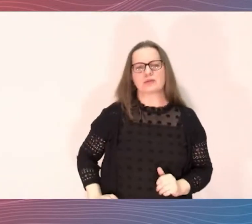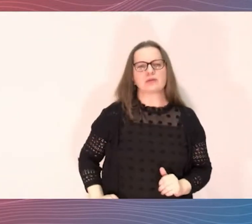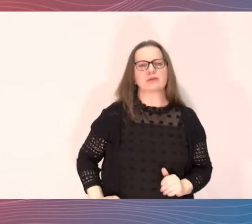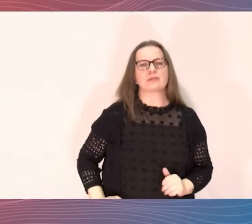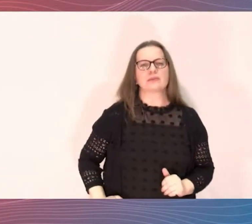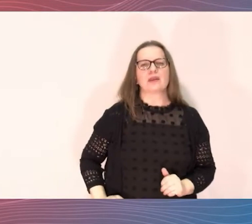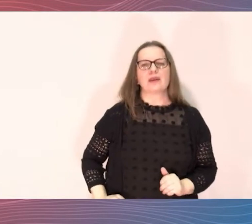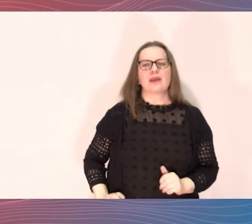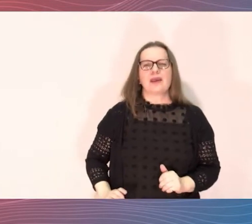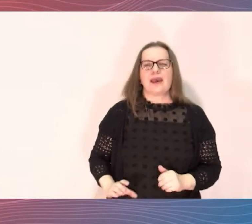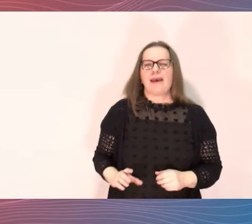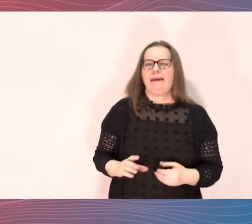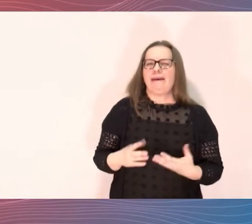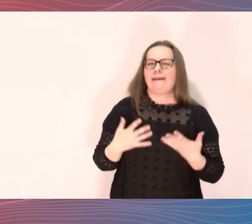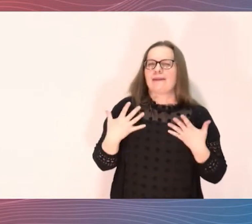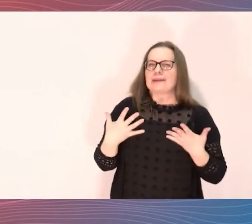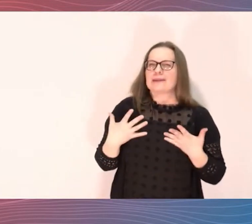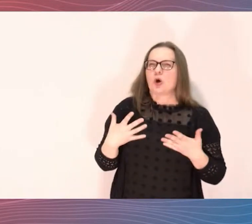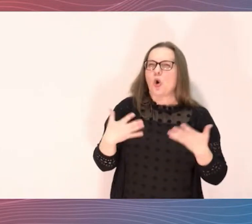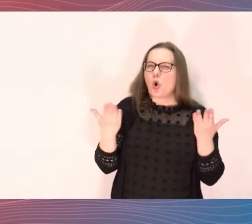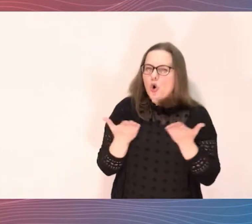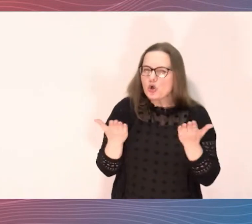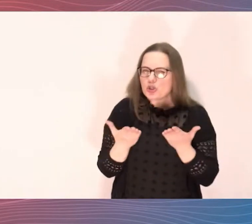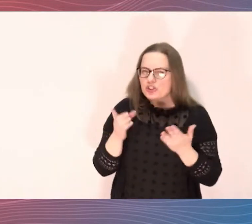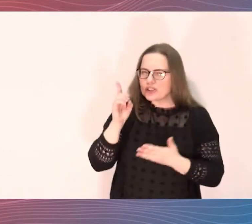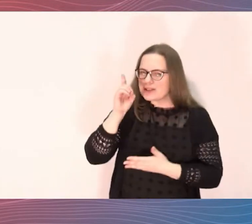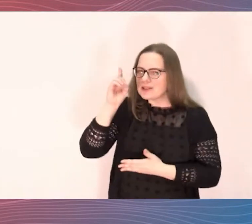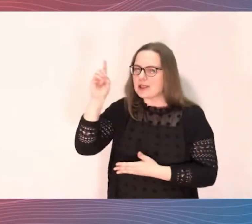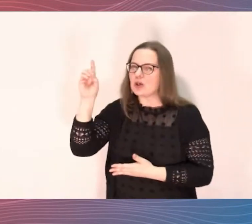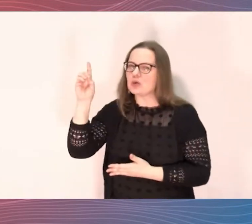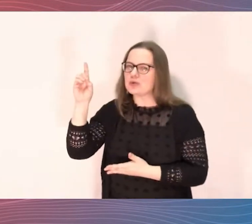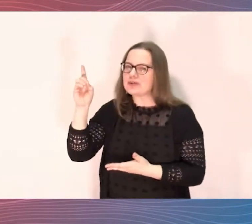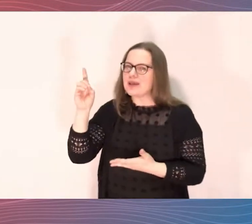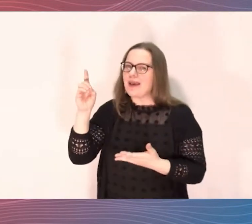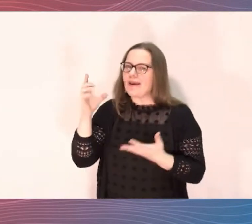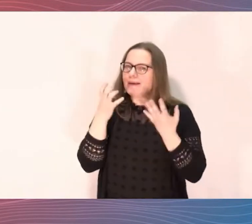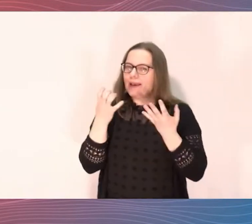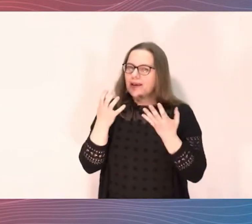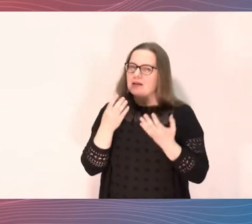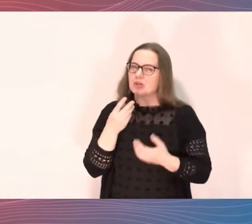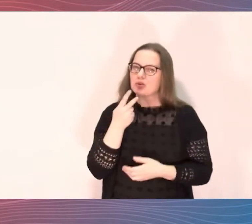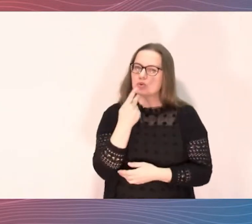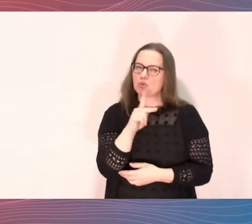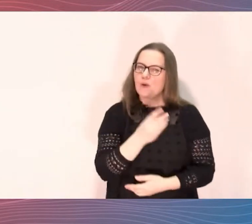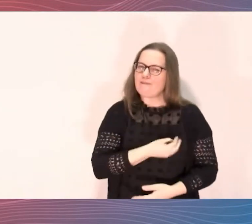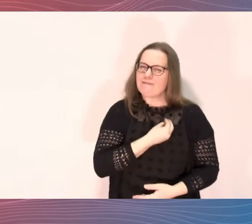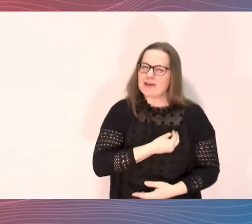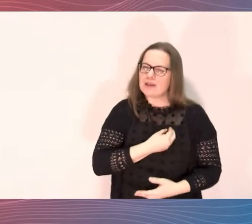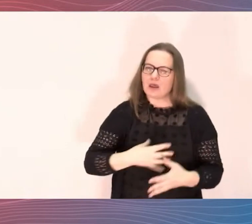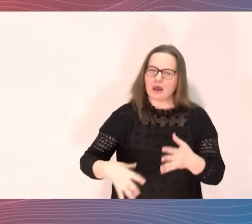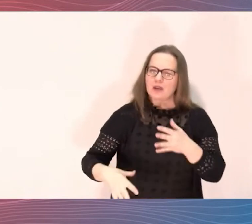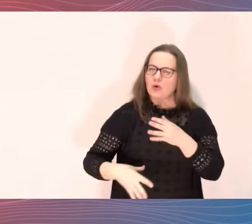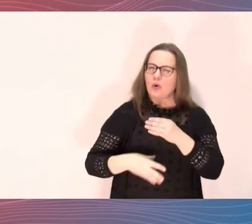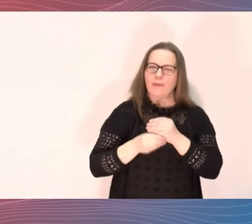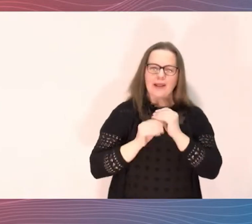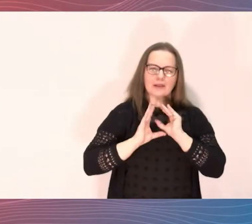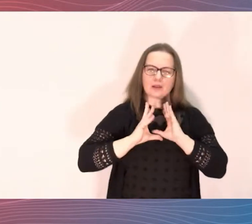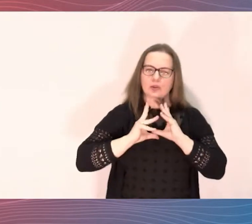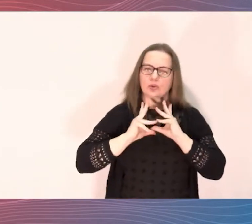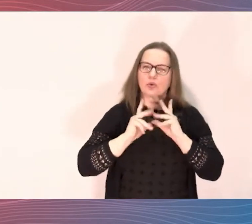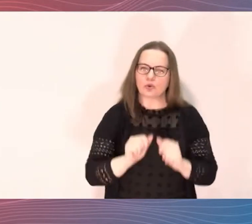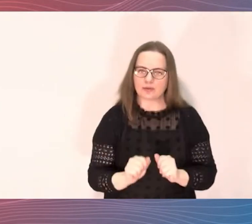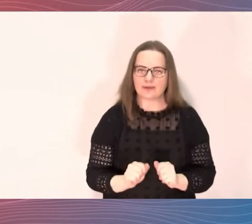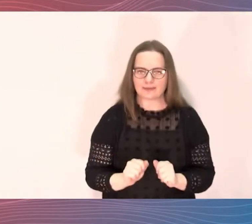de nós plenamente. Deus quer tomar posse de você totalmente, para que sejamos a sua